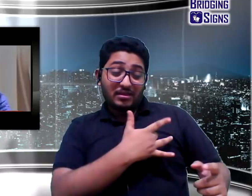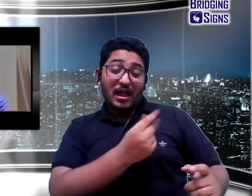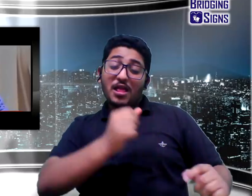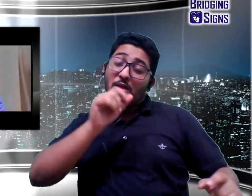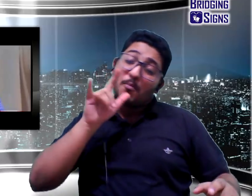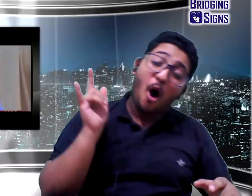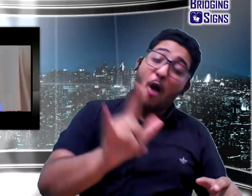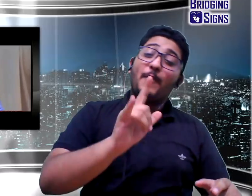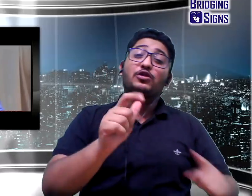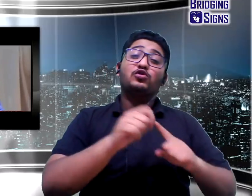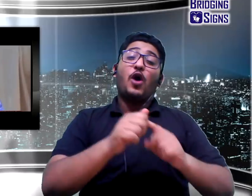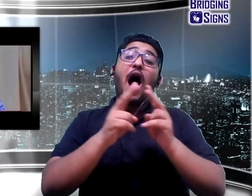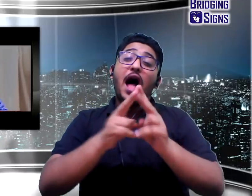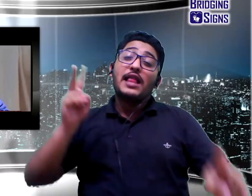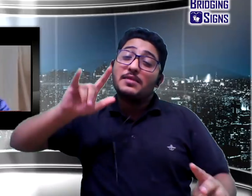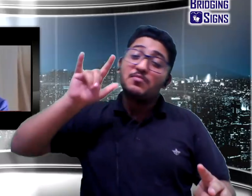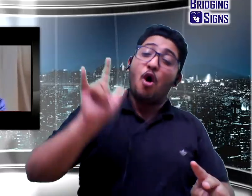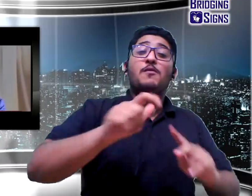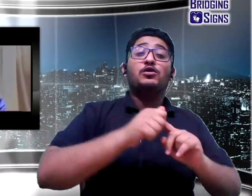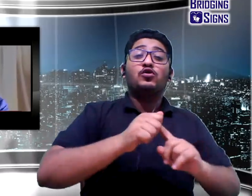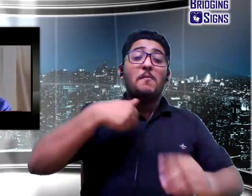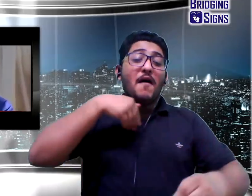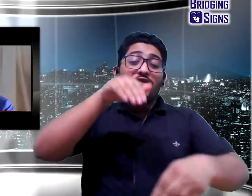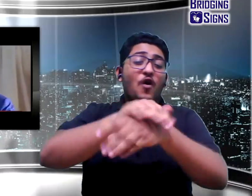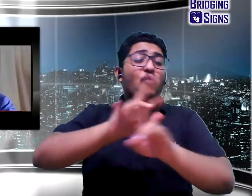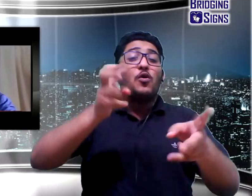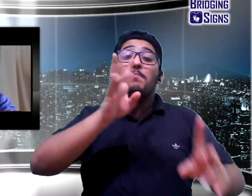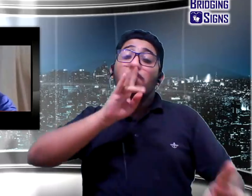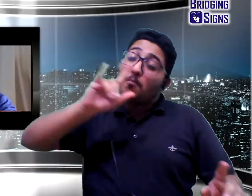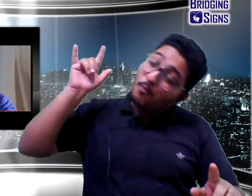मेरी आदत मुहब्बत है, मेरी सियासत